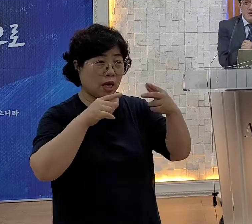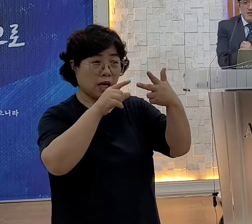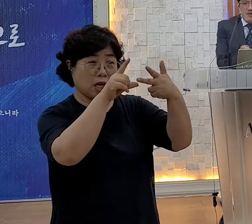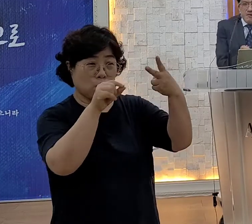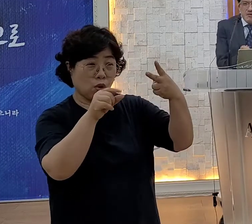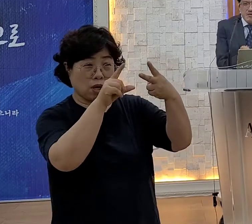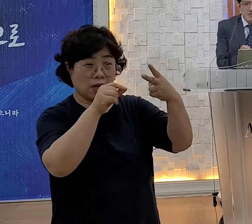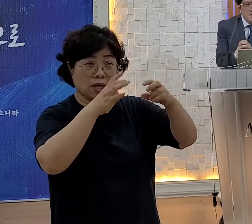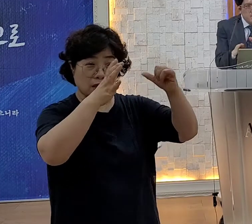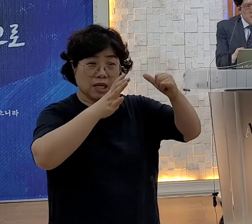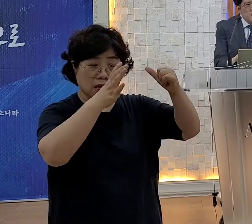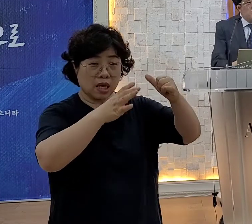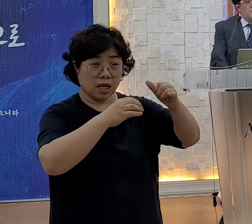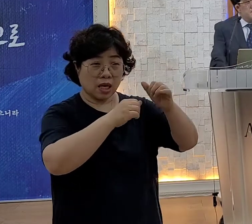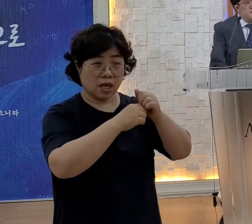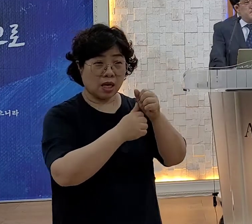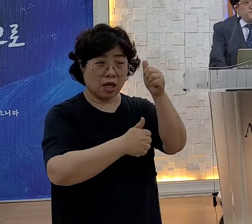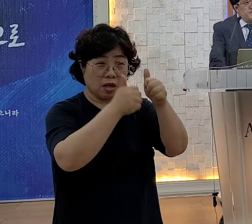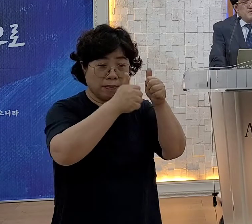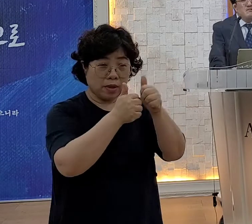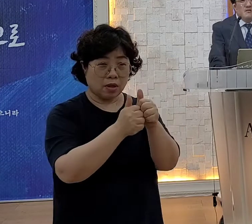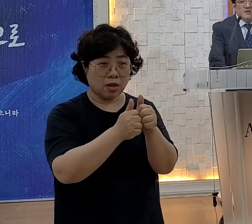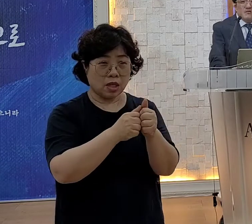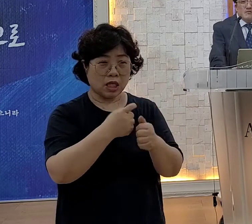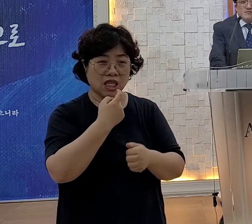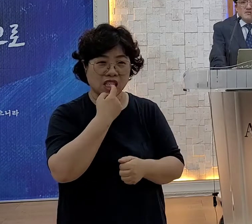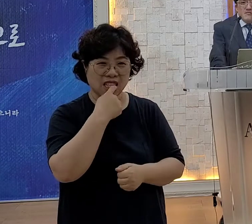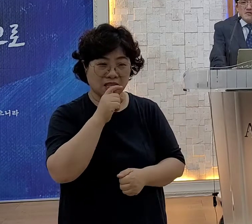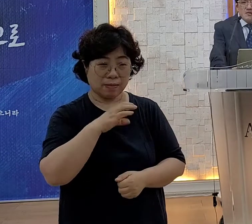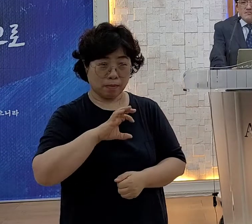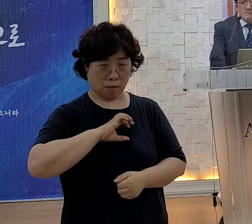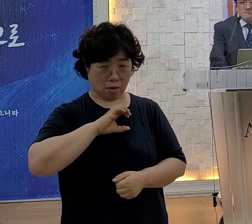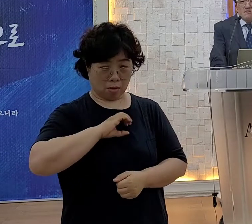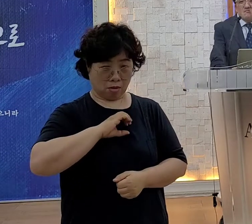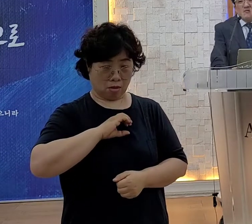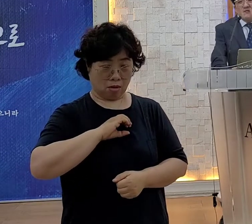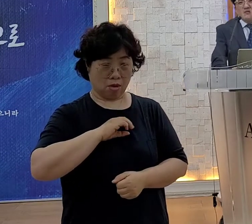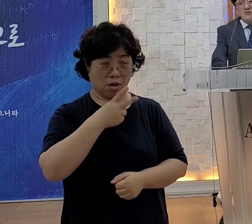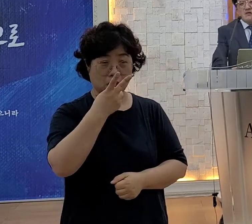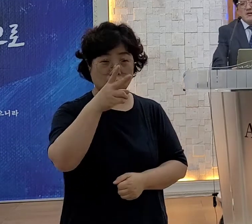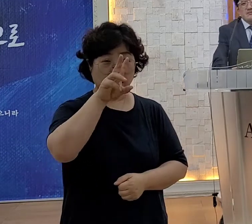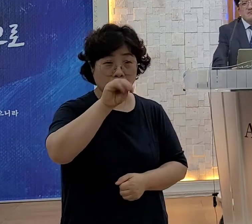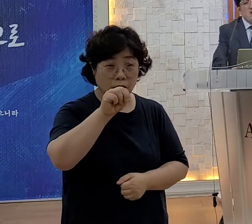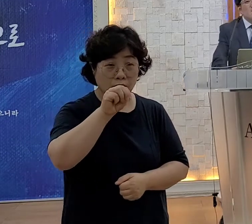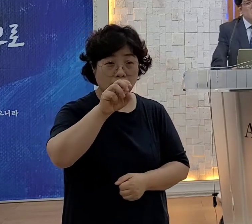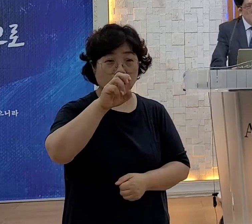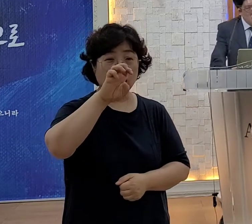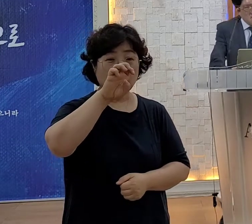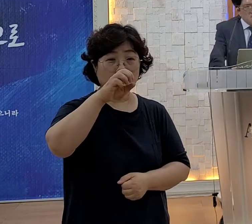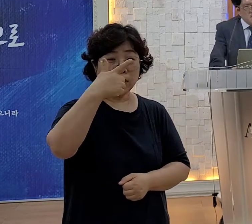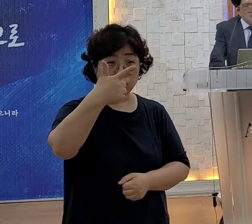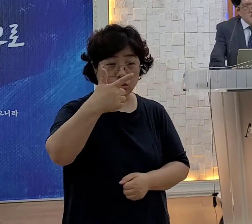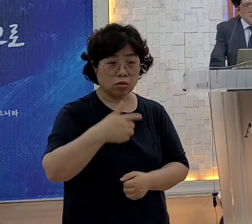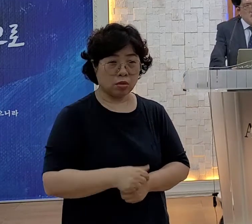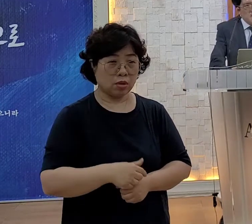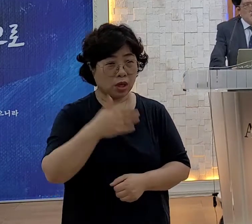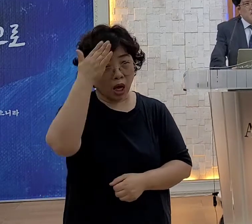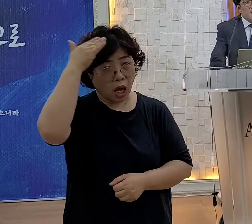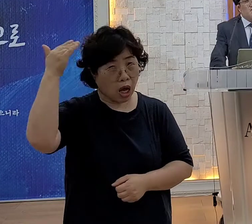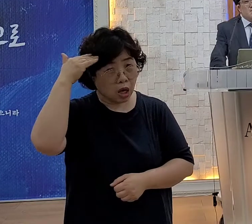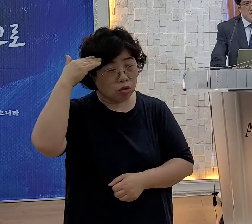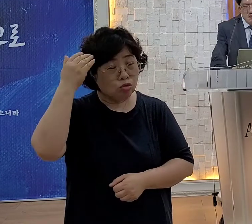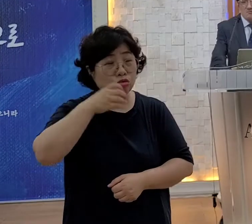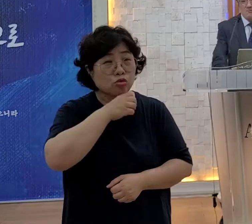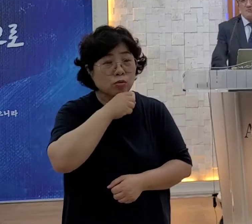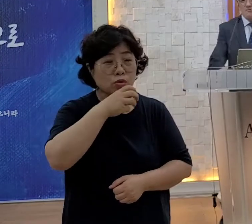또 세계 대회에서 금메달을 땄습니다. 근데 거기에서 2m 36. 우리 원래는 2m 35가 한국 최고 기록이었는데